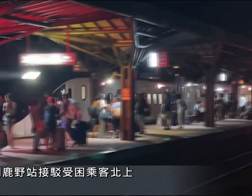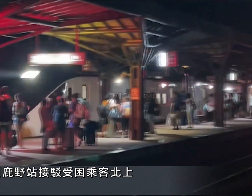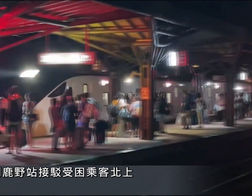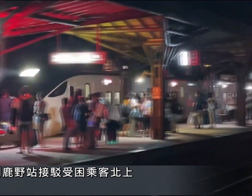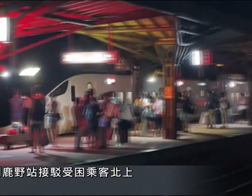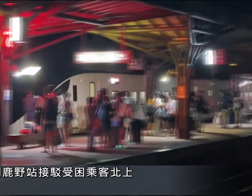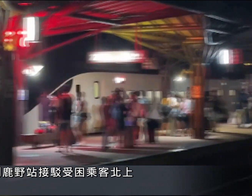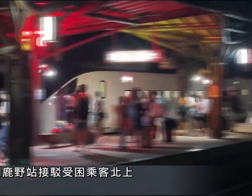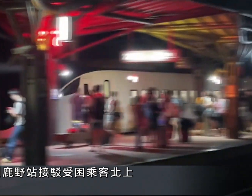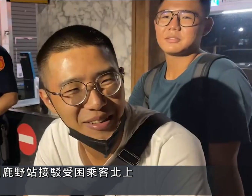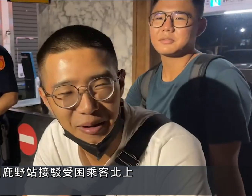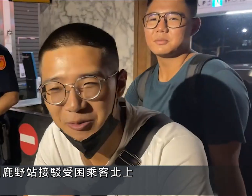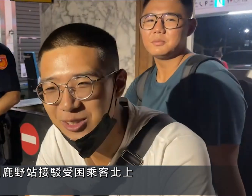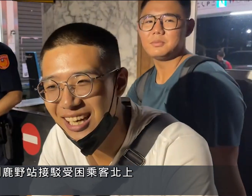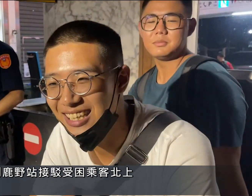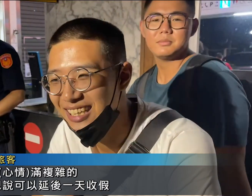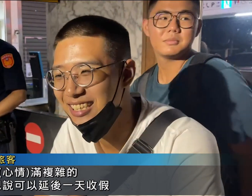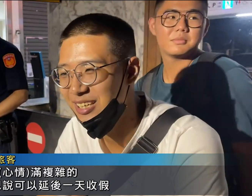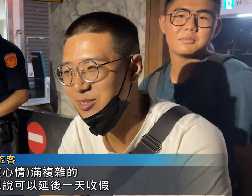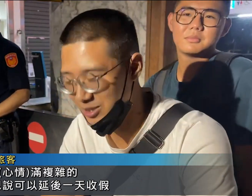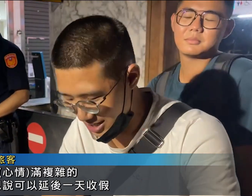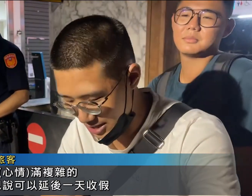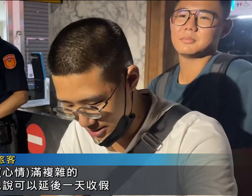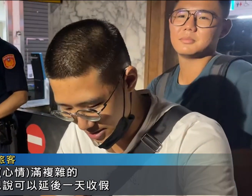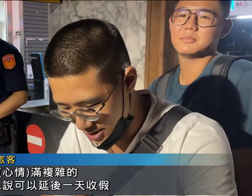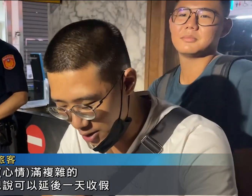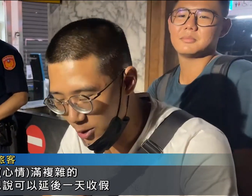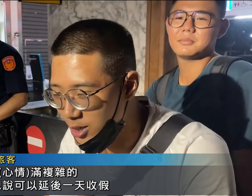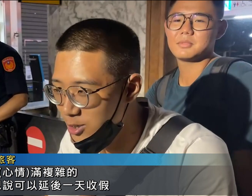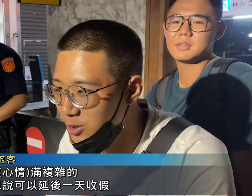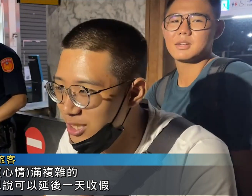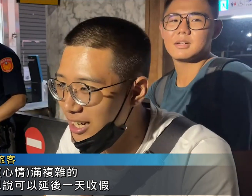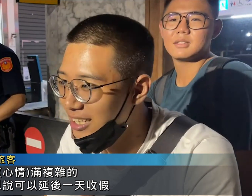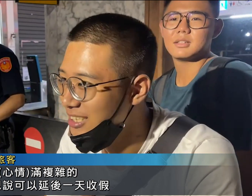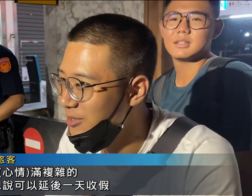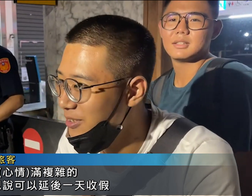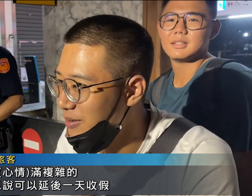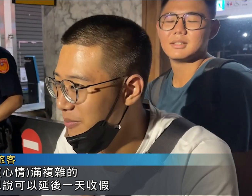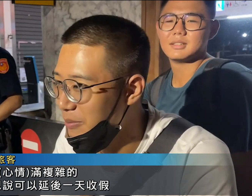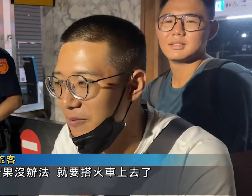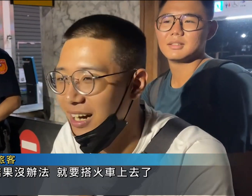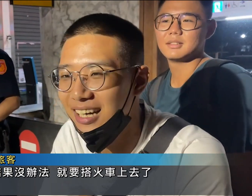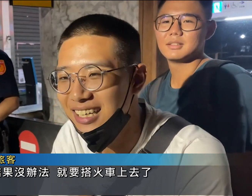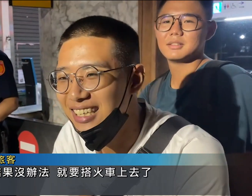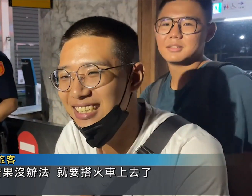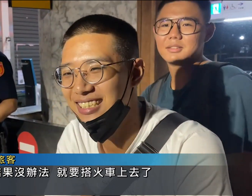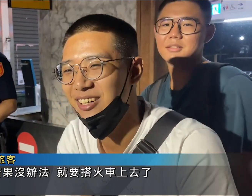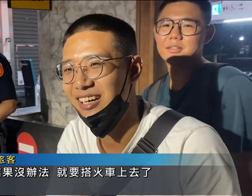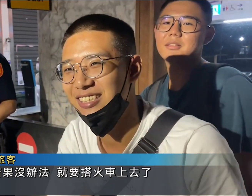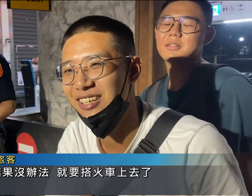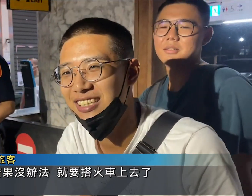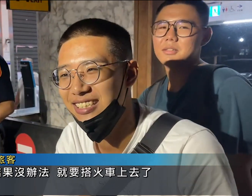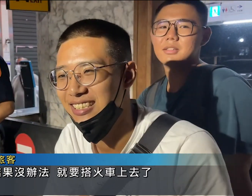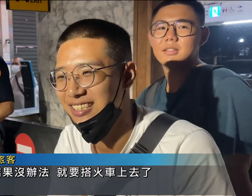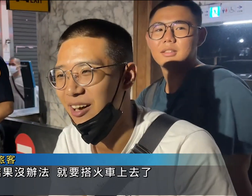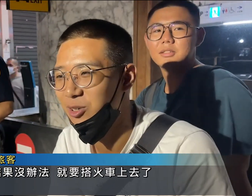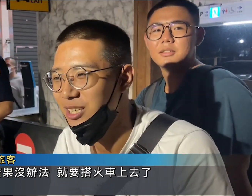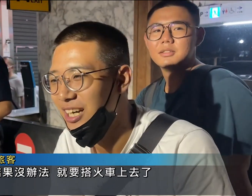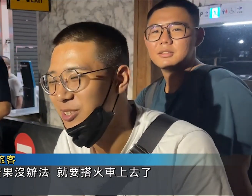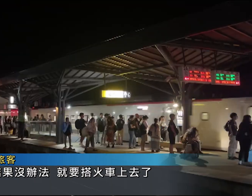的乘客北上。 蛮复杂的呢， 想说可以延后一天收假，结果没办法。就要搭火车上去。 台